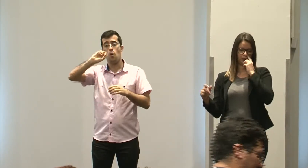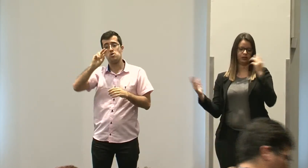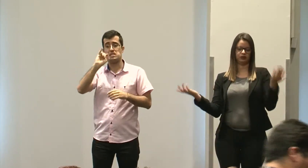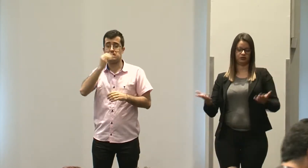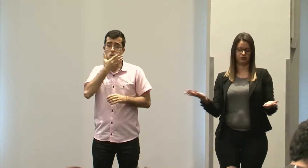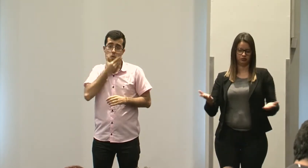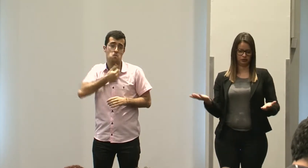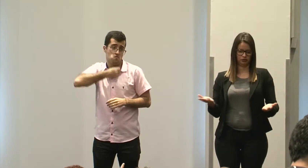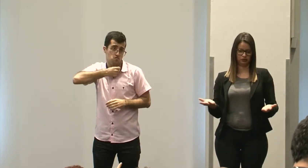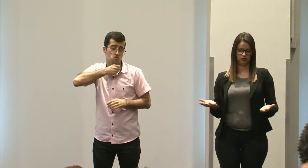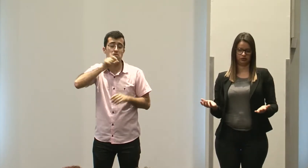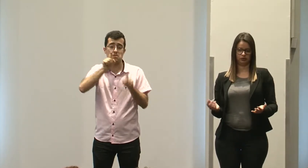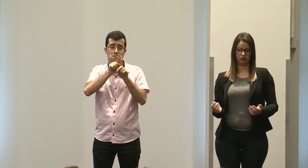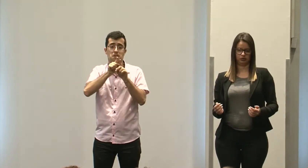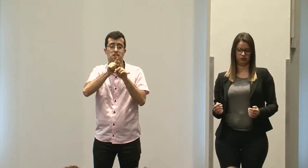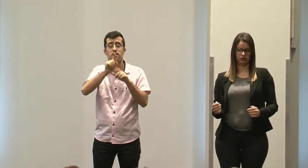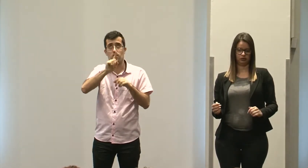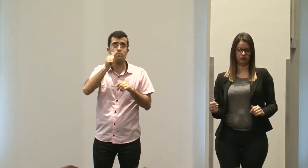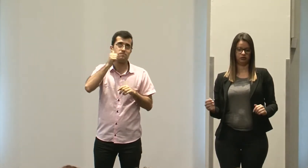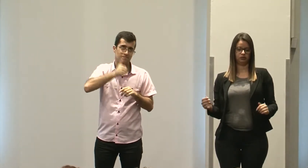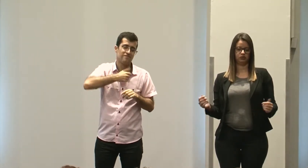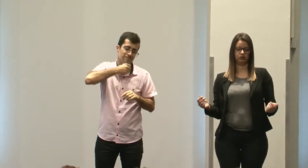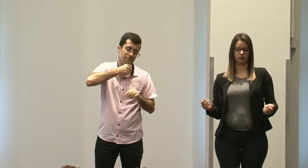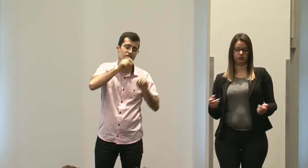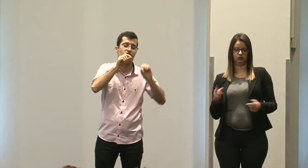nós temos aí o apagamento,